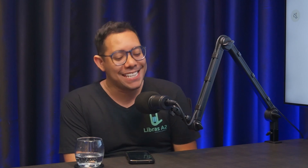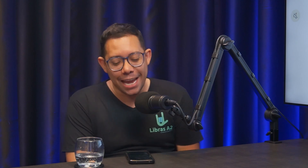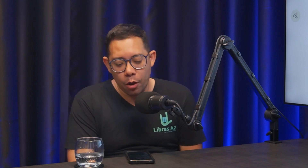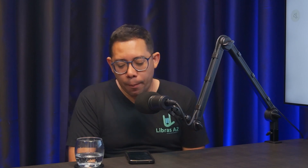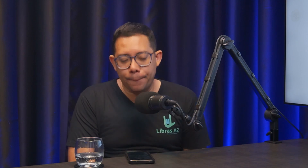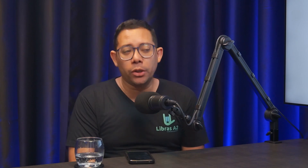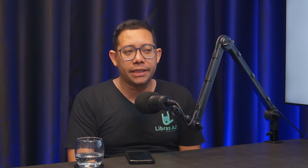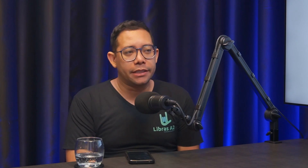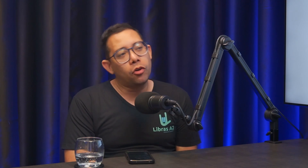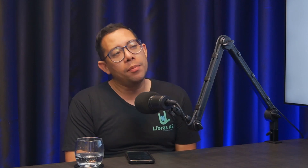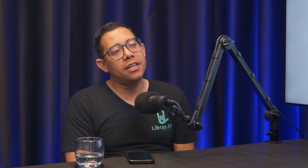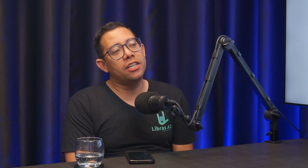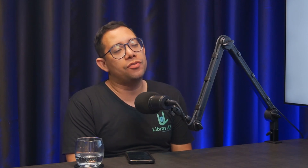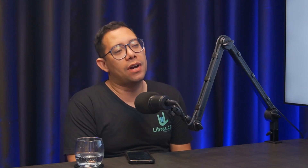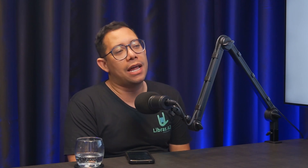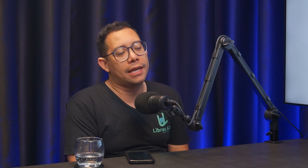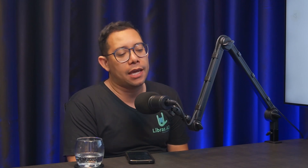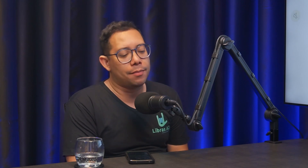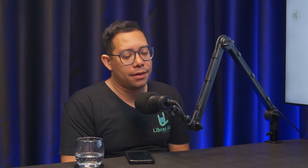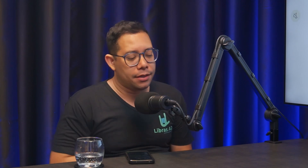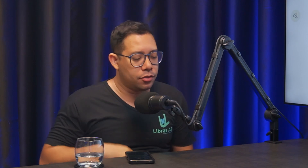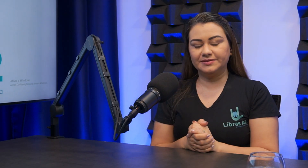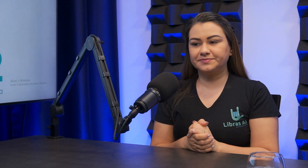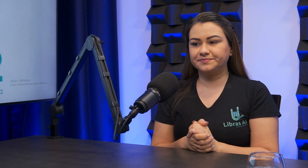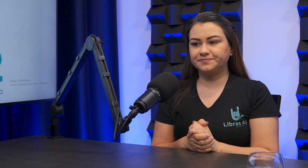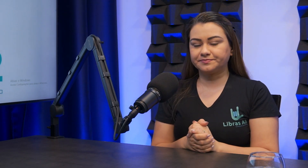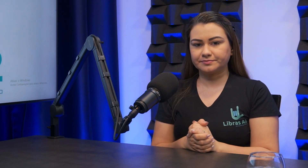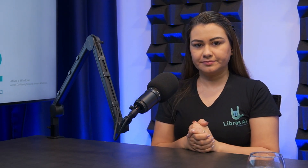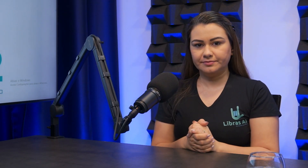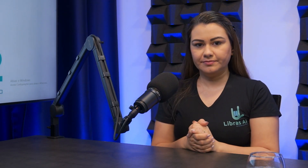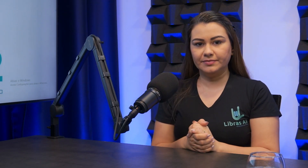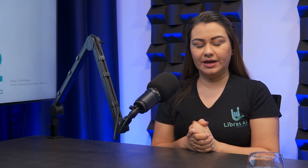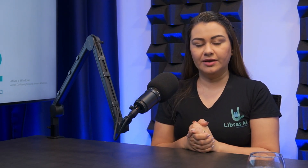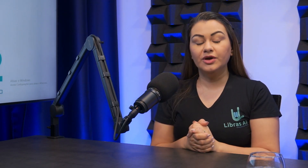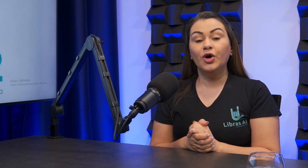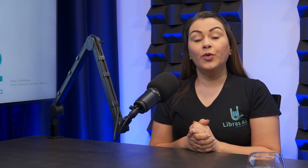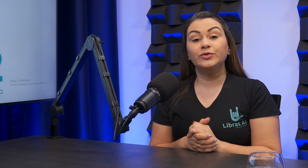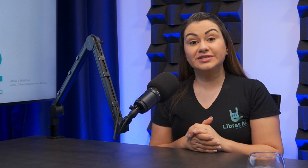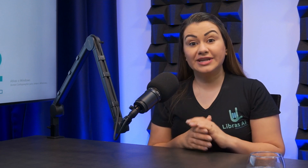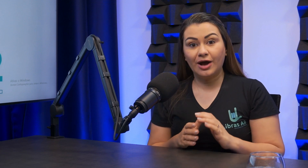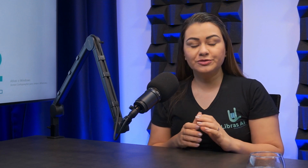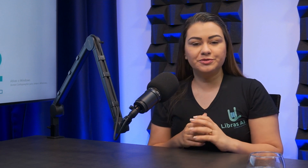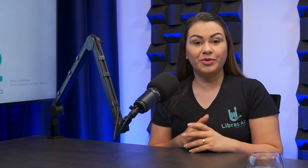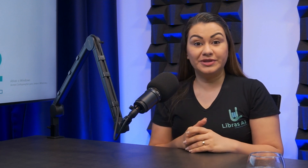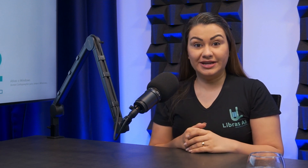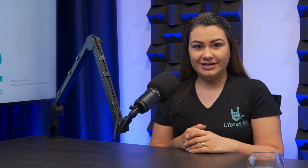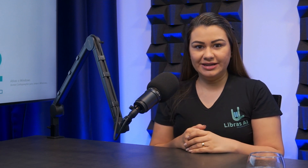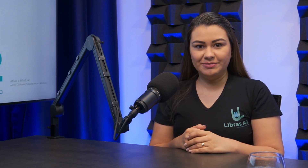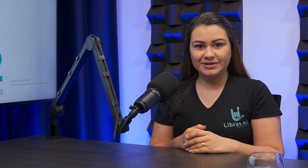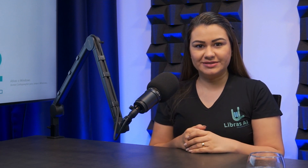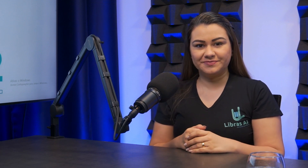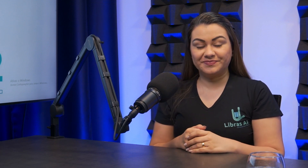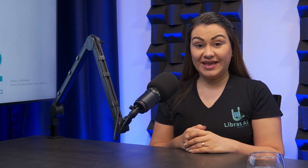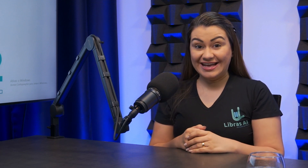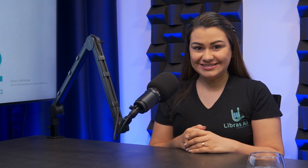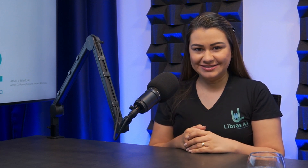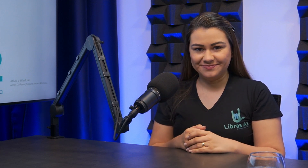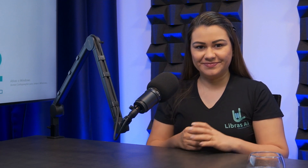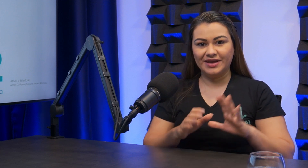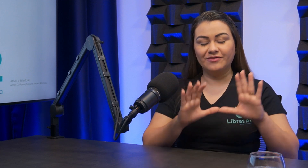é o poder. Como que a gente fala, Kerma, isso em Libras? O sinal de poder em Libras é assim. Você